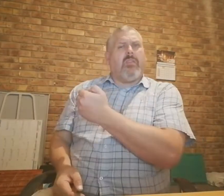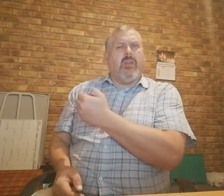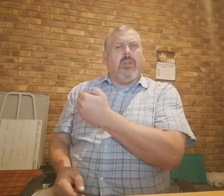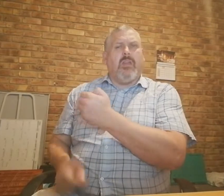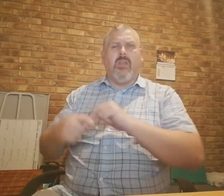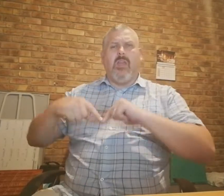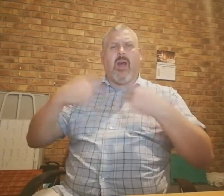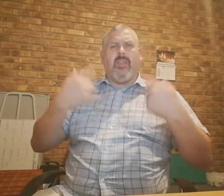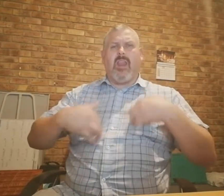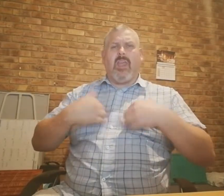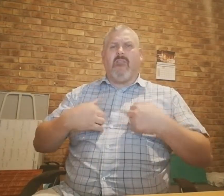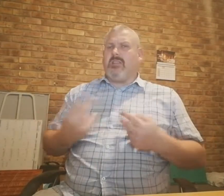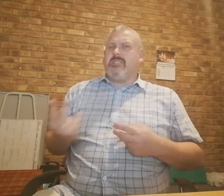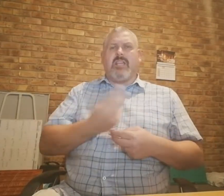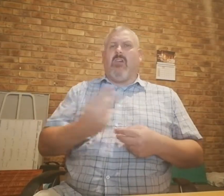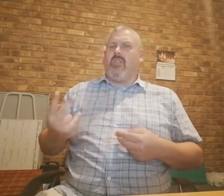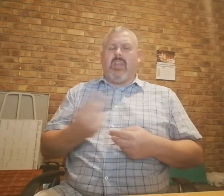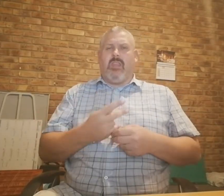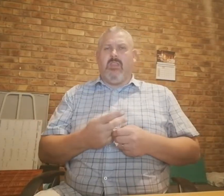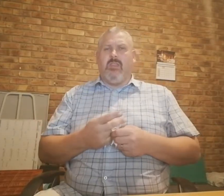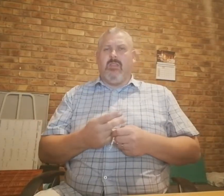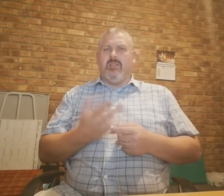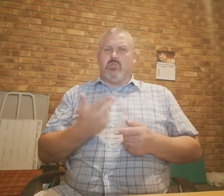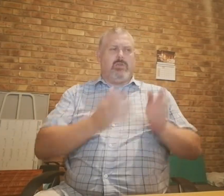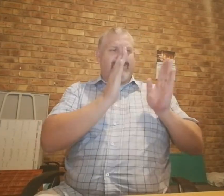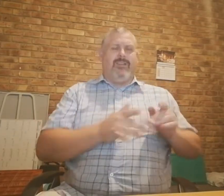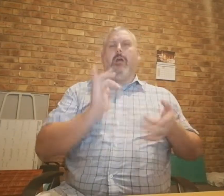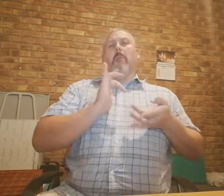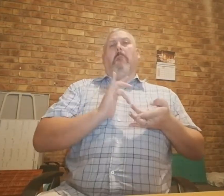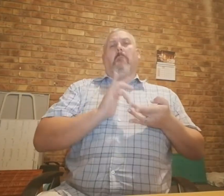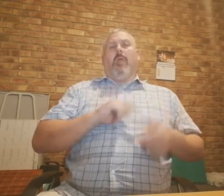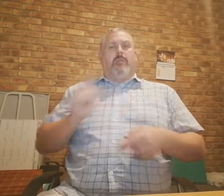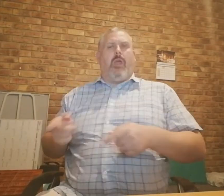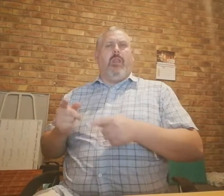agter ander lewe is dieselfde nie. Soos dan